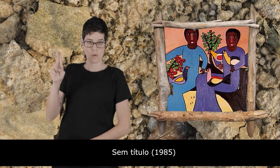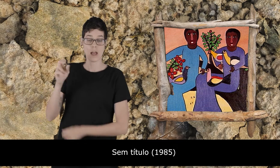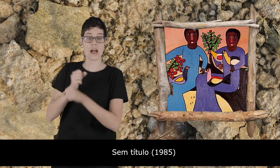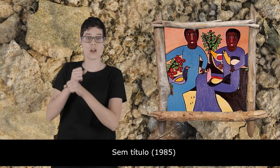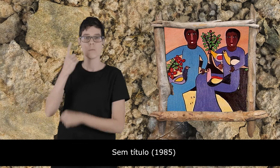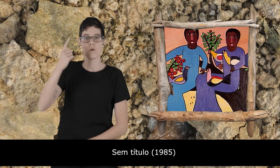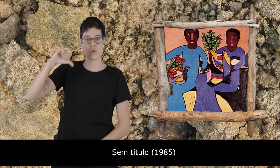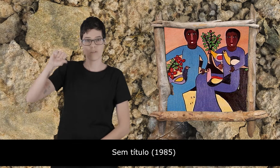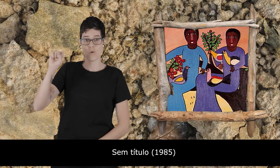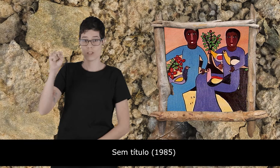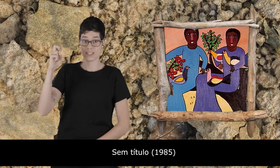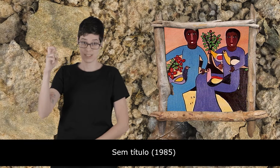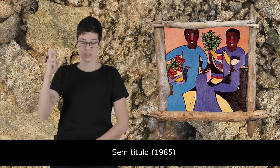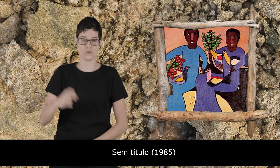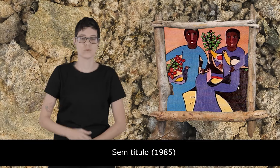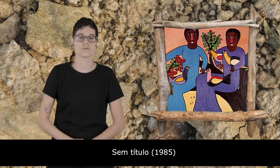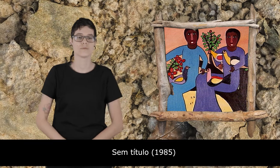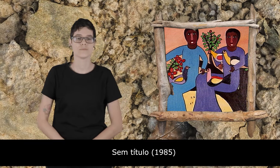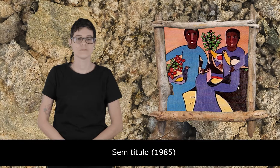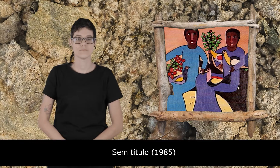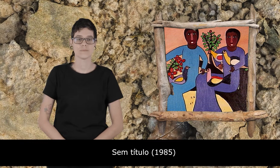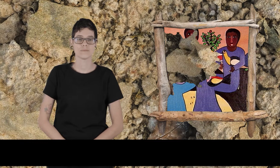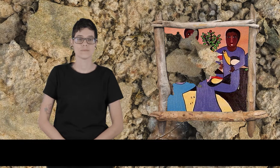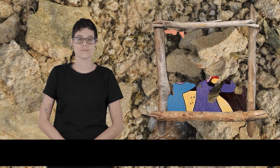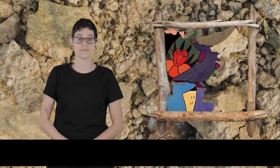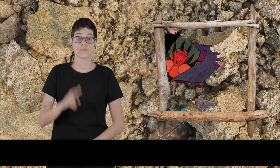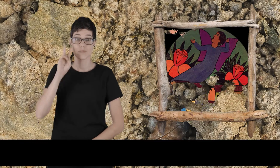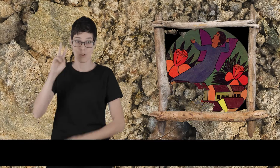Sem Título, 1985.